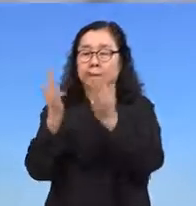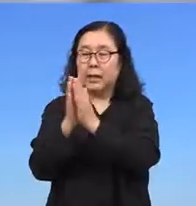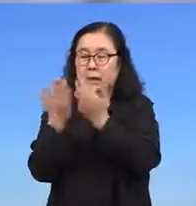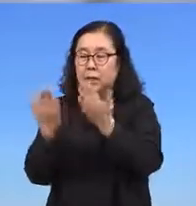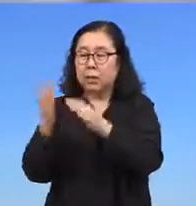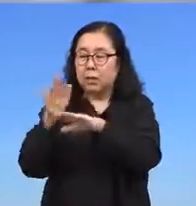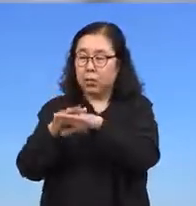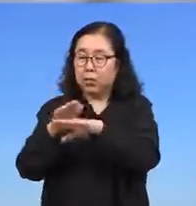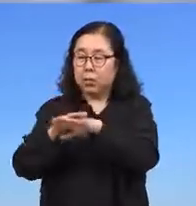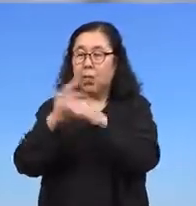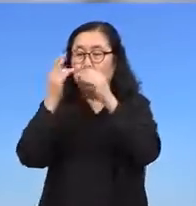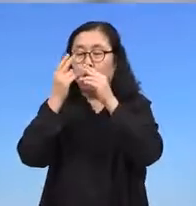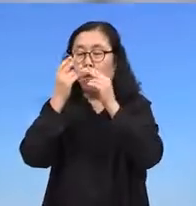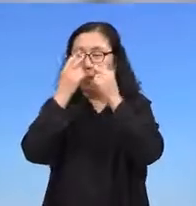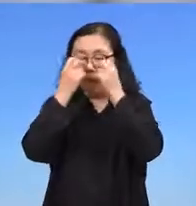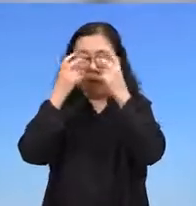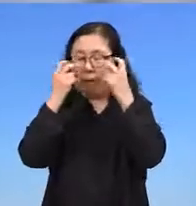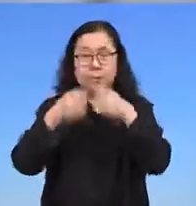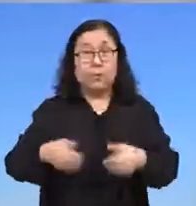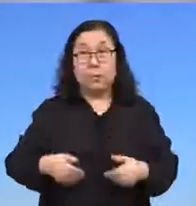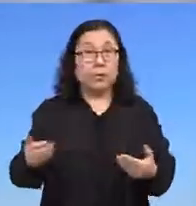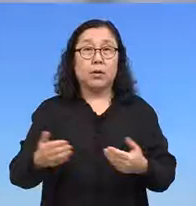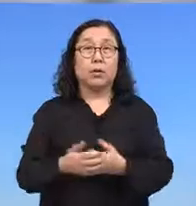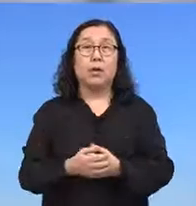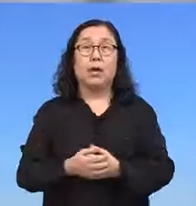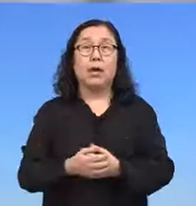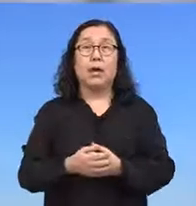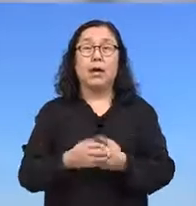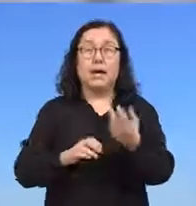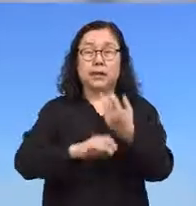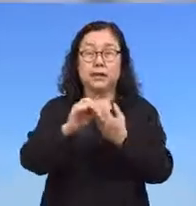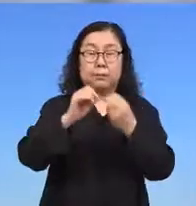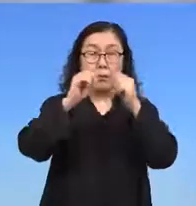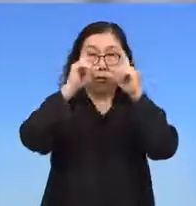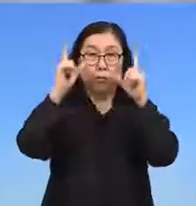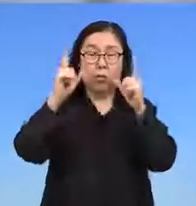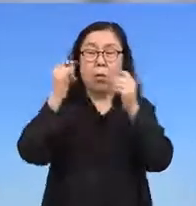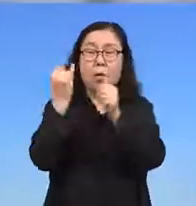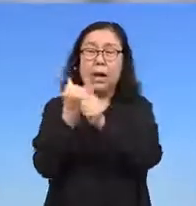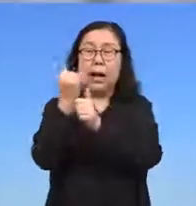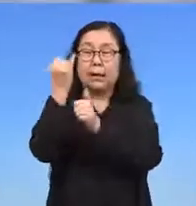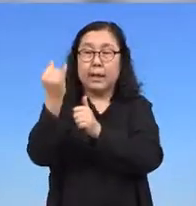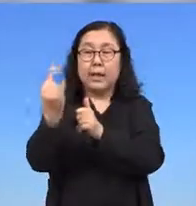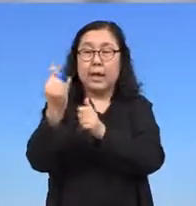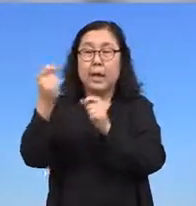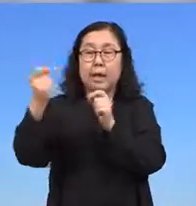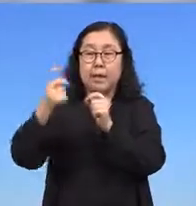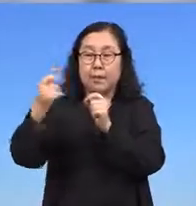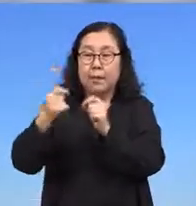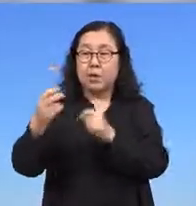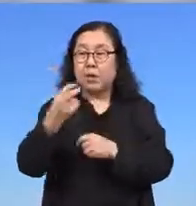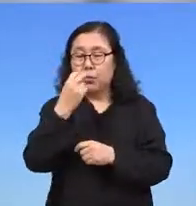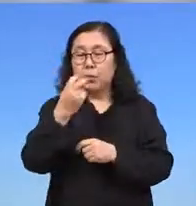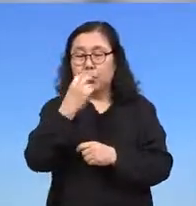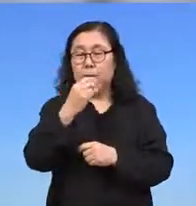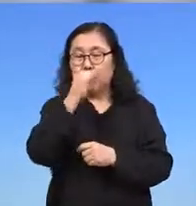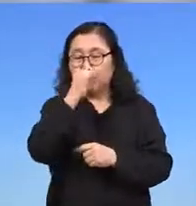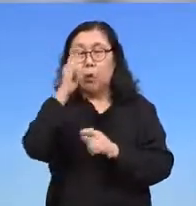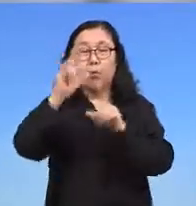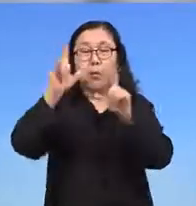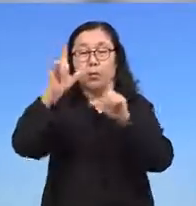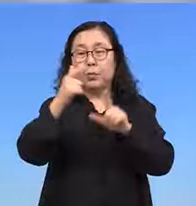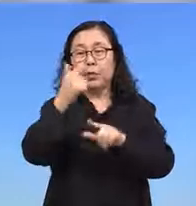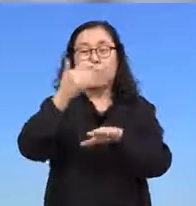명상가에 글을 뭐 책을 놓고 잔다 그러지만 그럴 필요 없습니다. 아침에 눈을 떠서 여전히 아내가 옆에서 참 숨쉬고